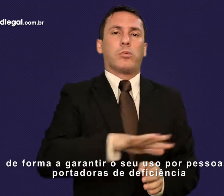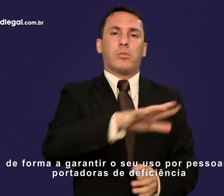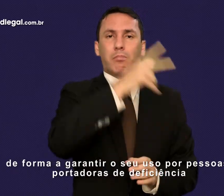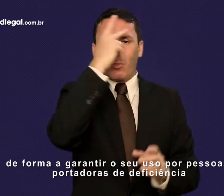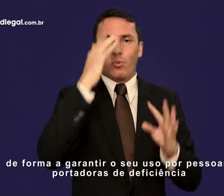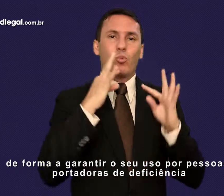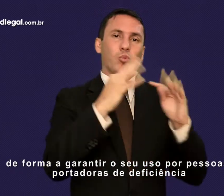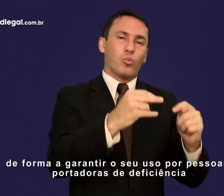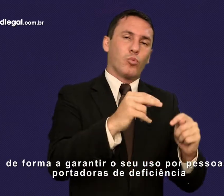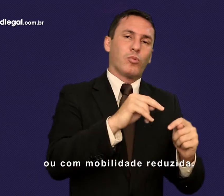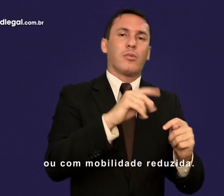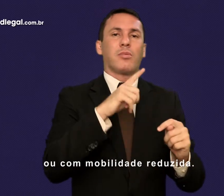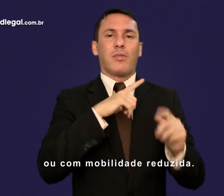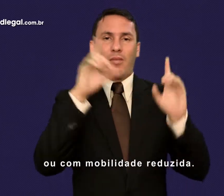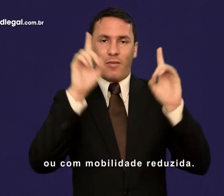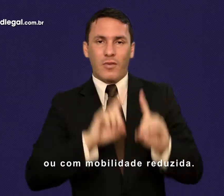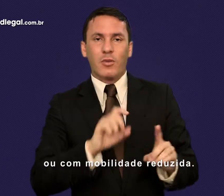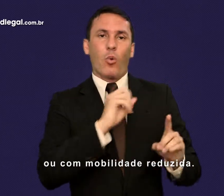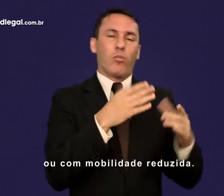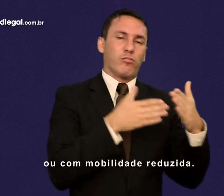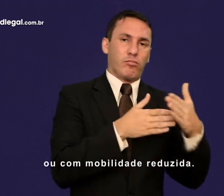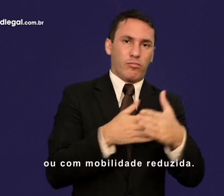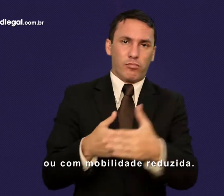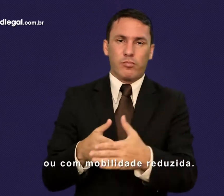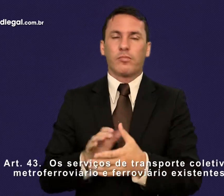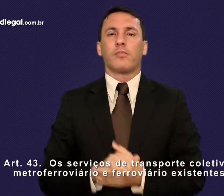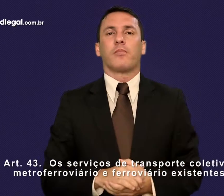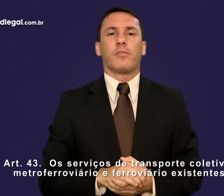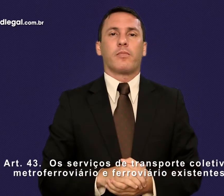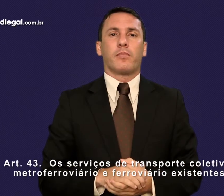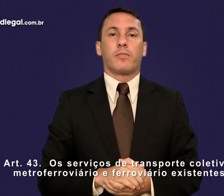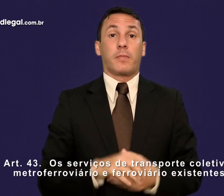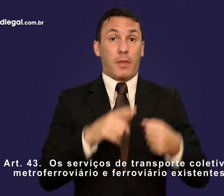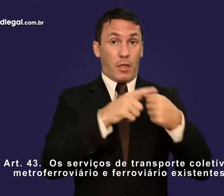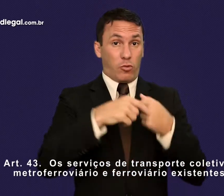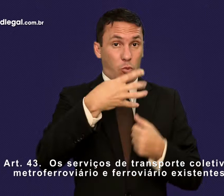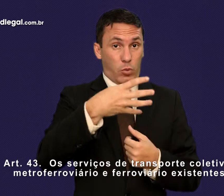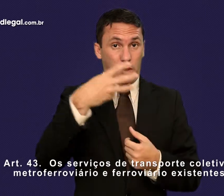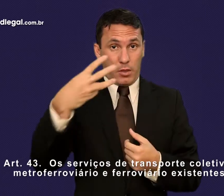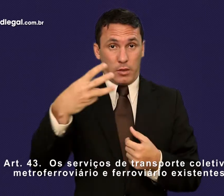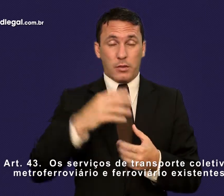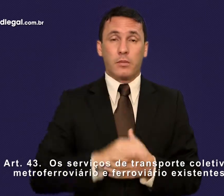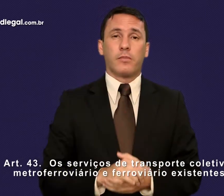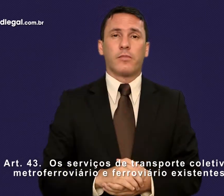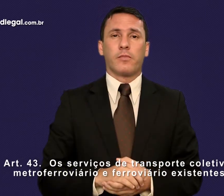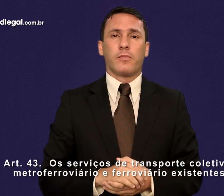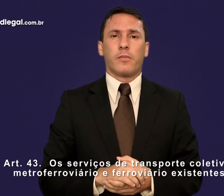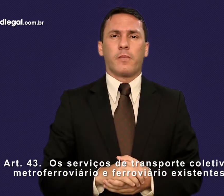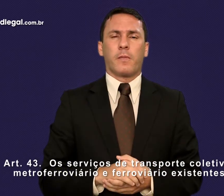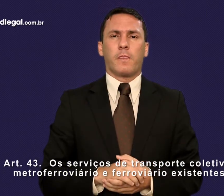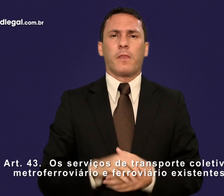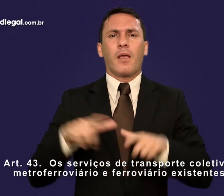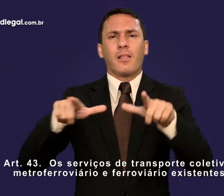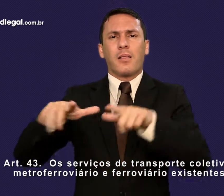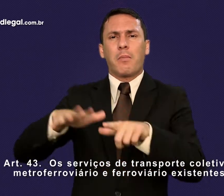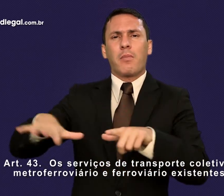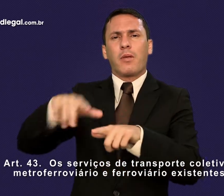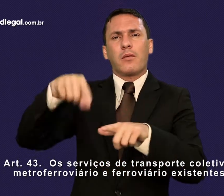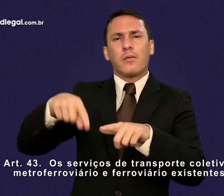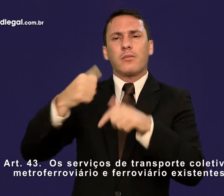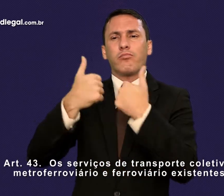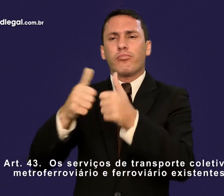pessoas portadoras de deficiência ou com mobilidade reduzida. Artigo 43. Os serviços de transporte